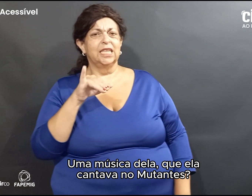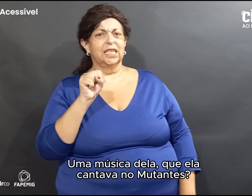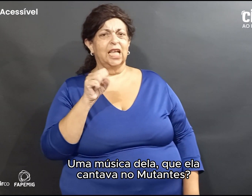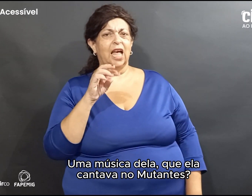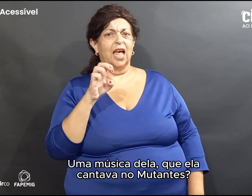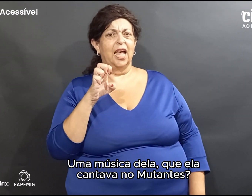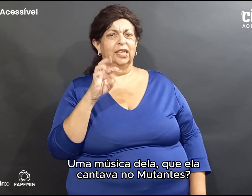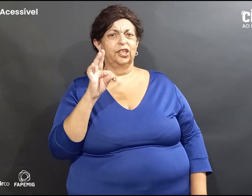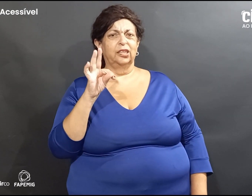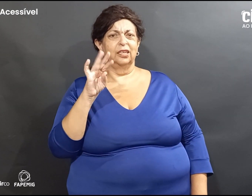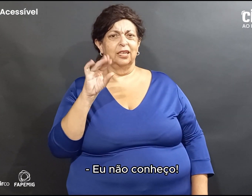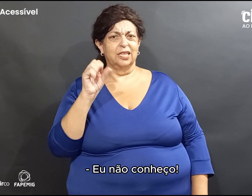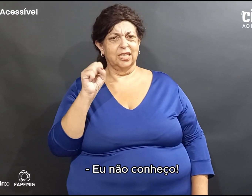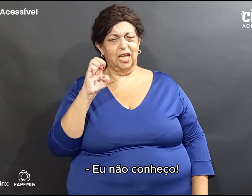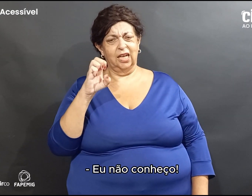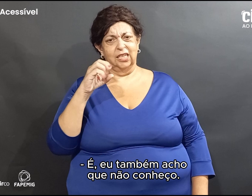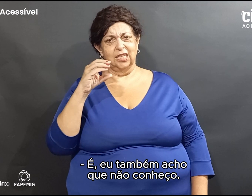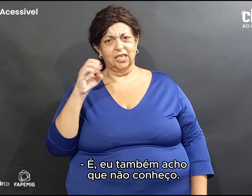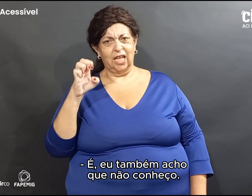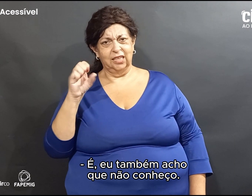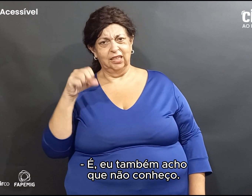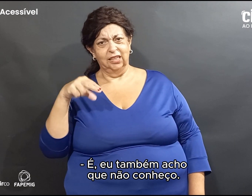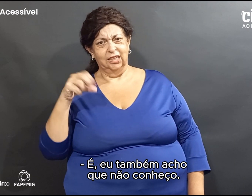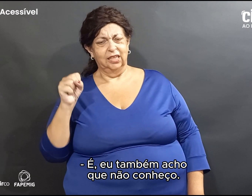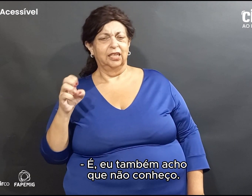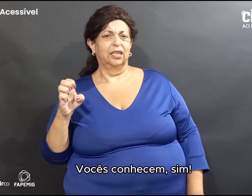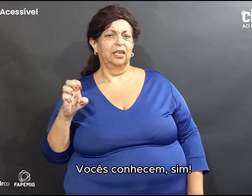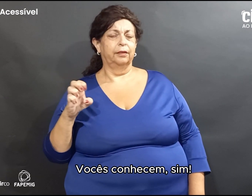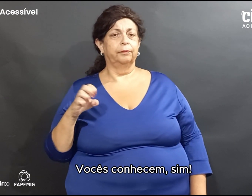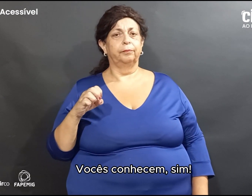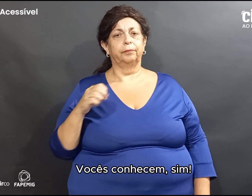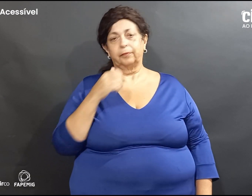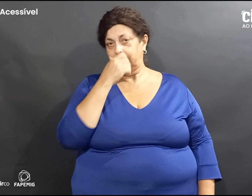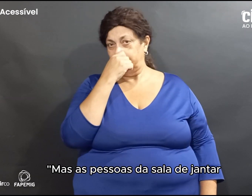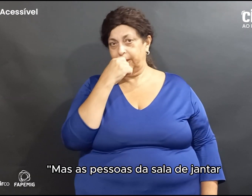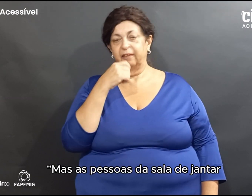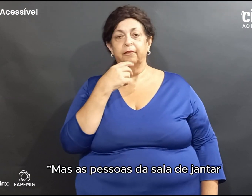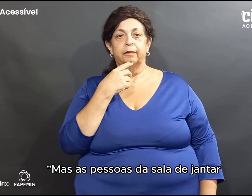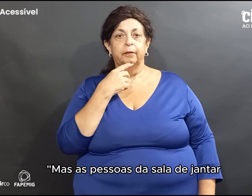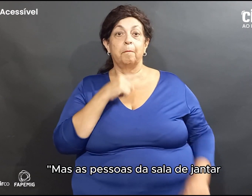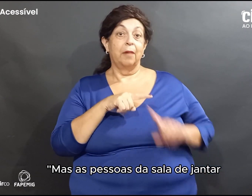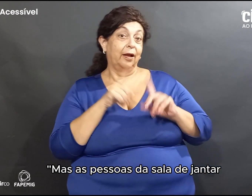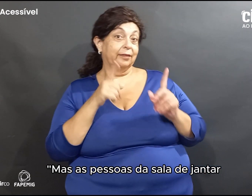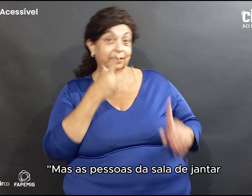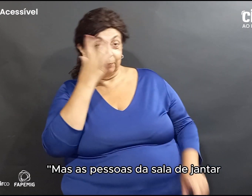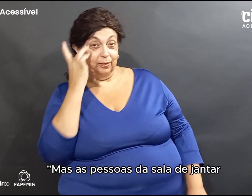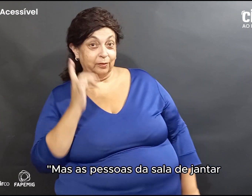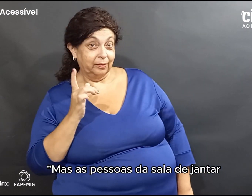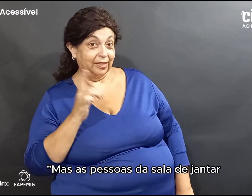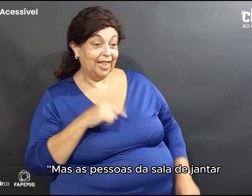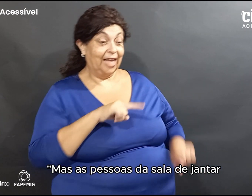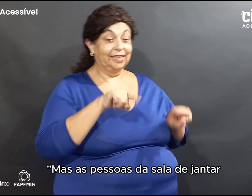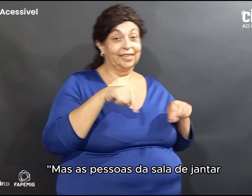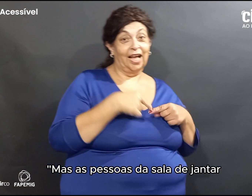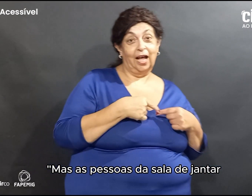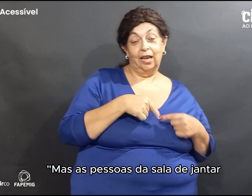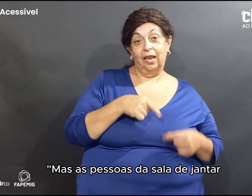no Mutantes? Eu não conheço. Eu também acho que eu Vocês não conhecem conheço. sim. Mas as pessoas da sala de